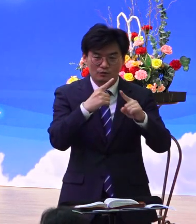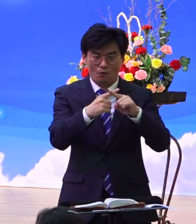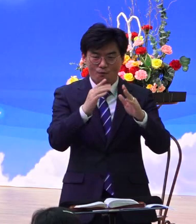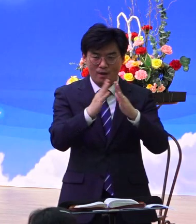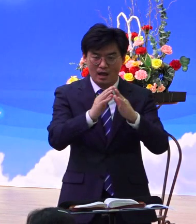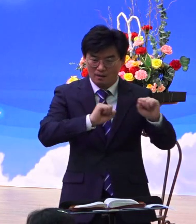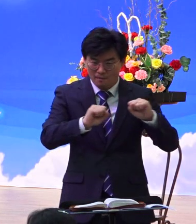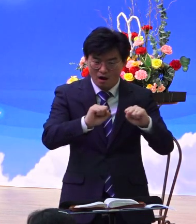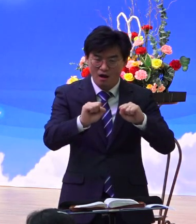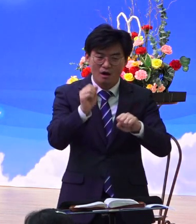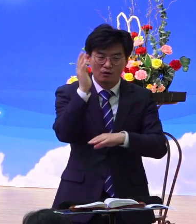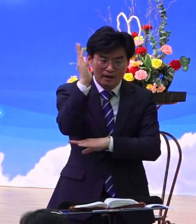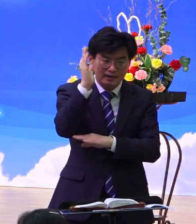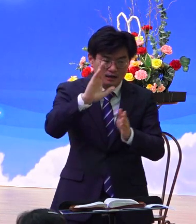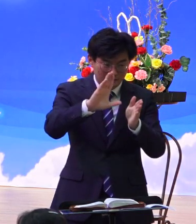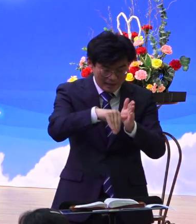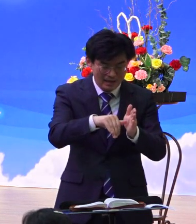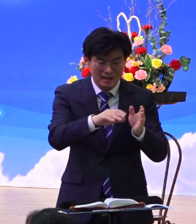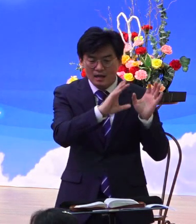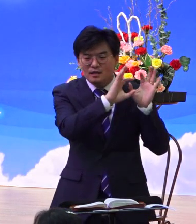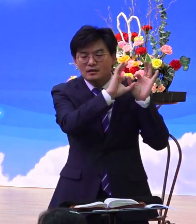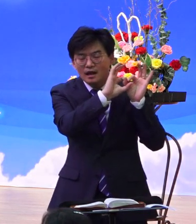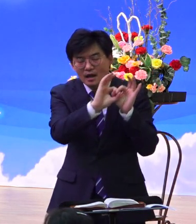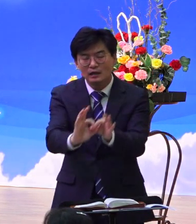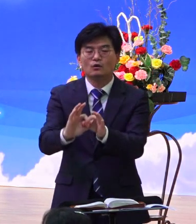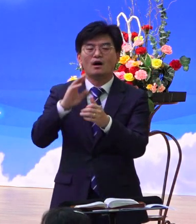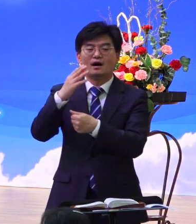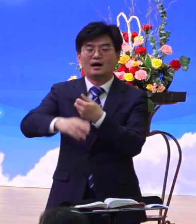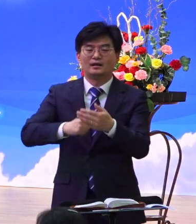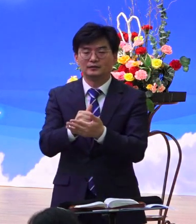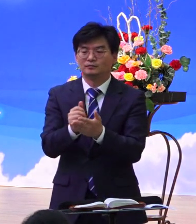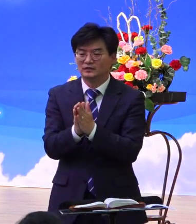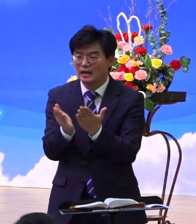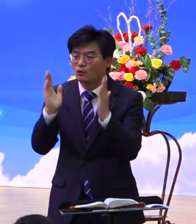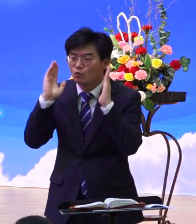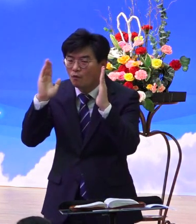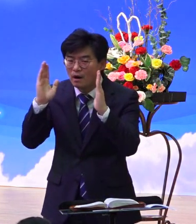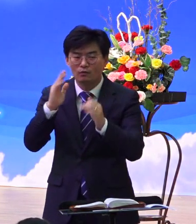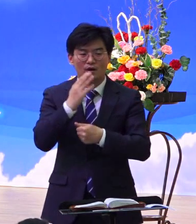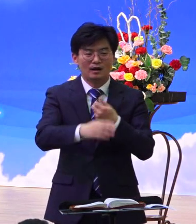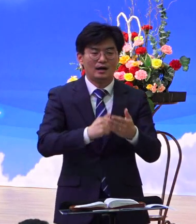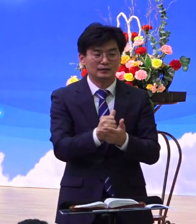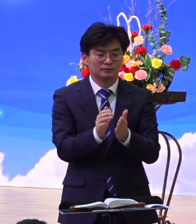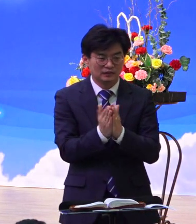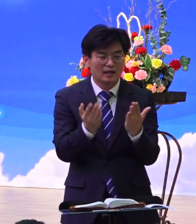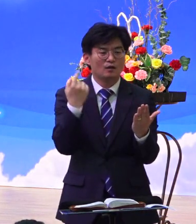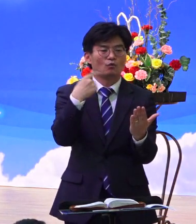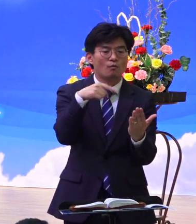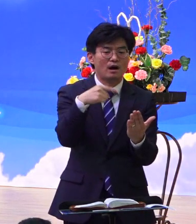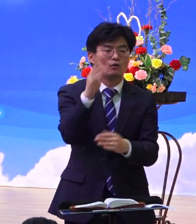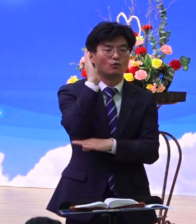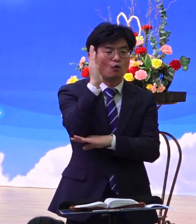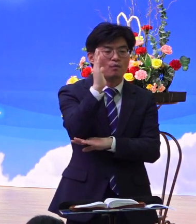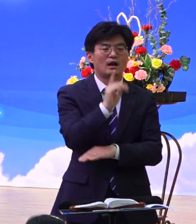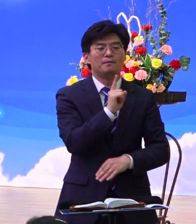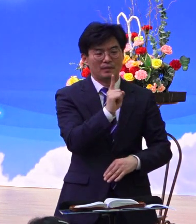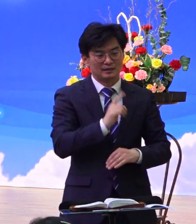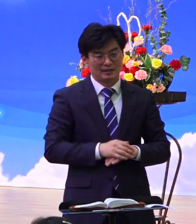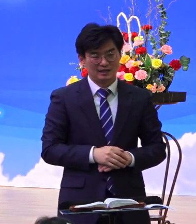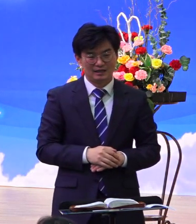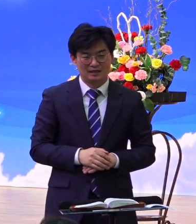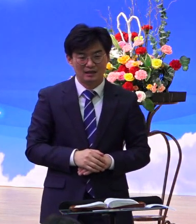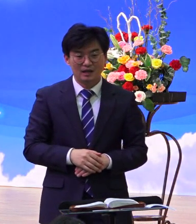읽어라. 그리고 성경을 권해라. 성경을 가르쳐라. 바울도 사역을 해보니까 성경이 전부더라